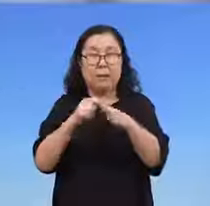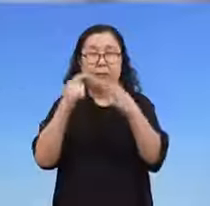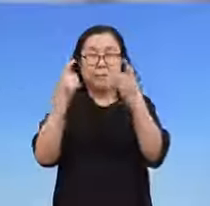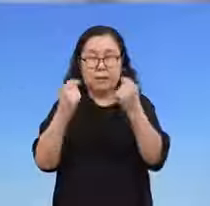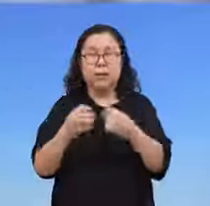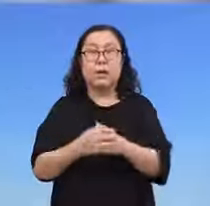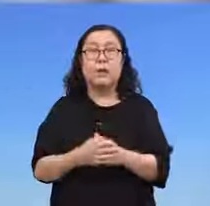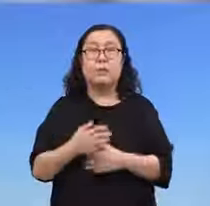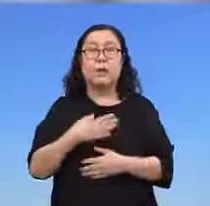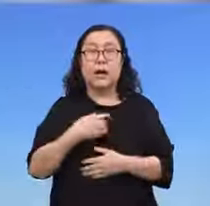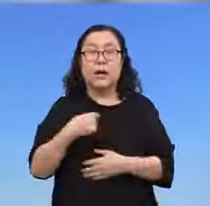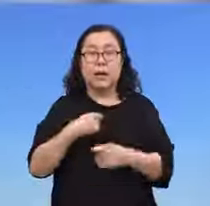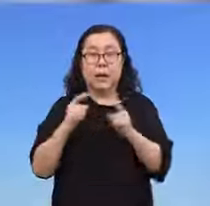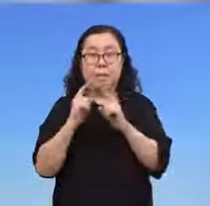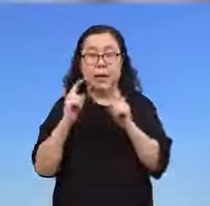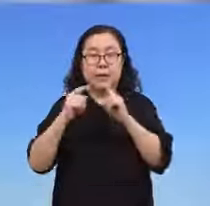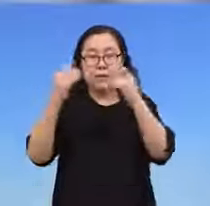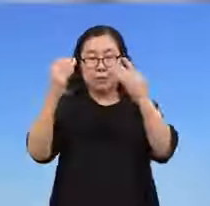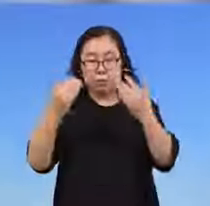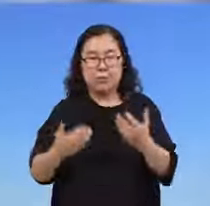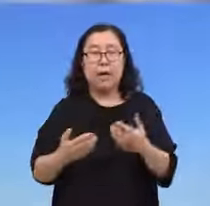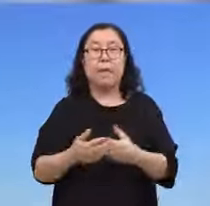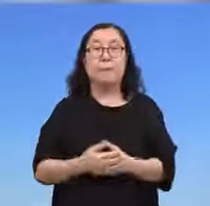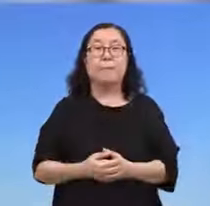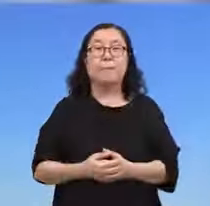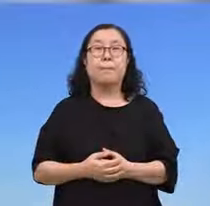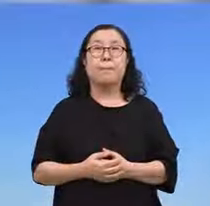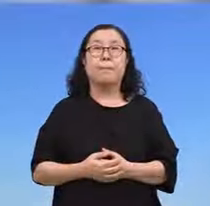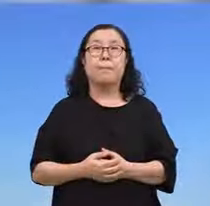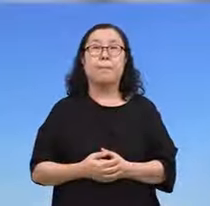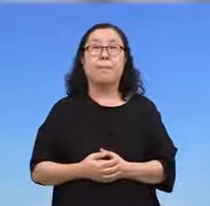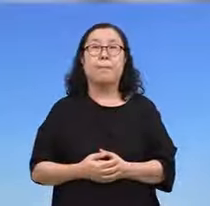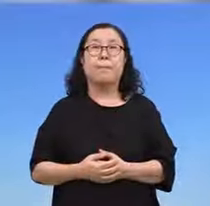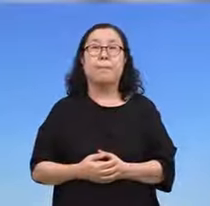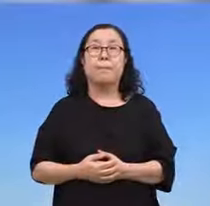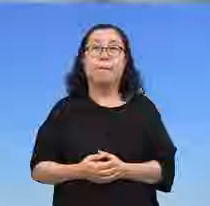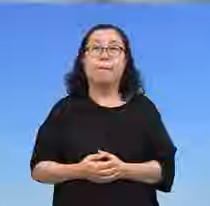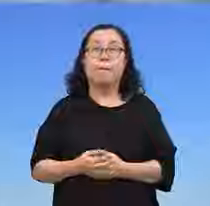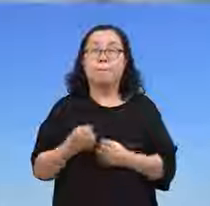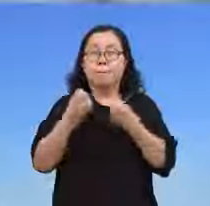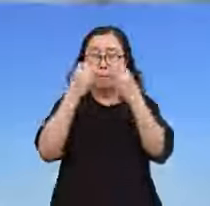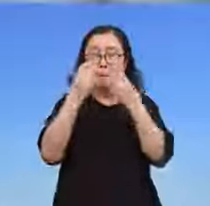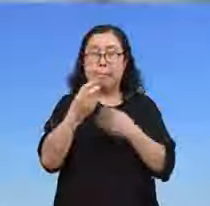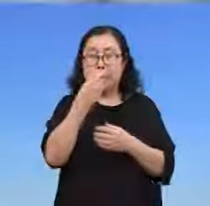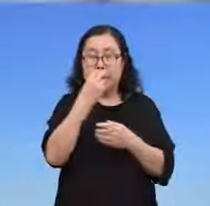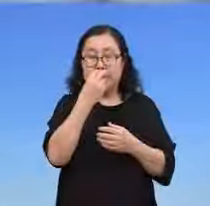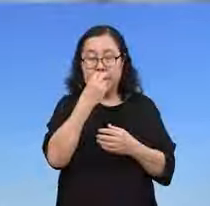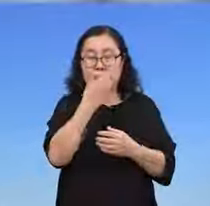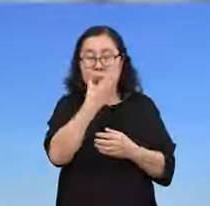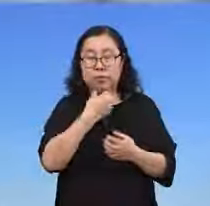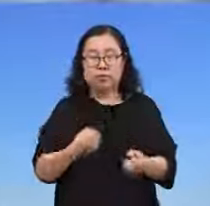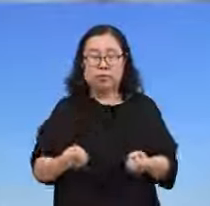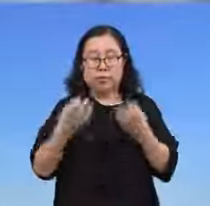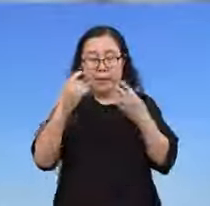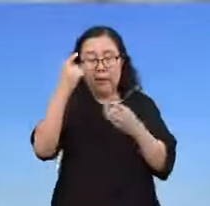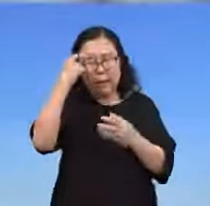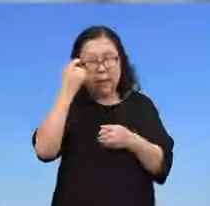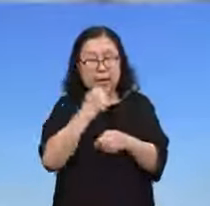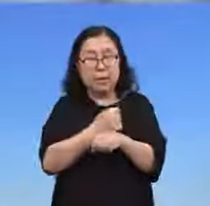내게 말씀을 주사, 내게 말씀을 주사. 새세면 축제를 생각하면서